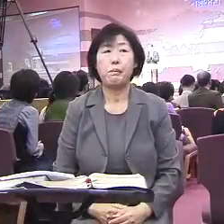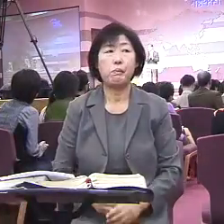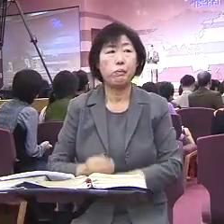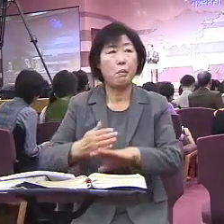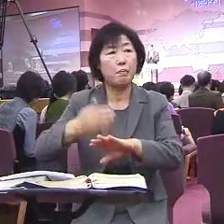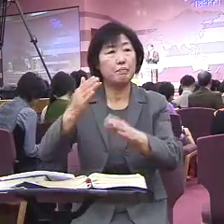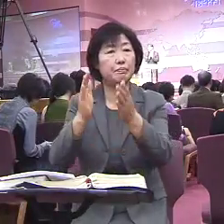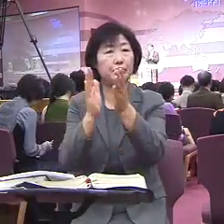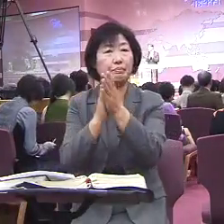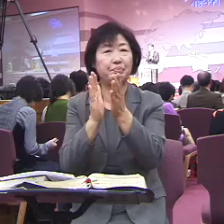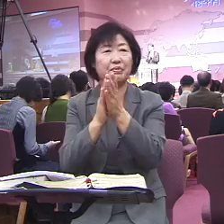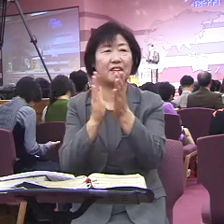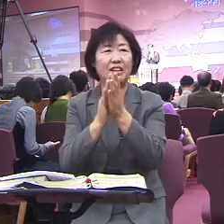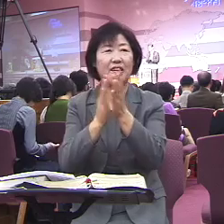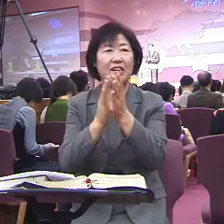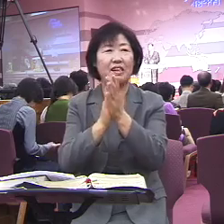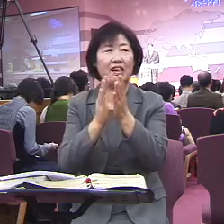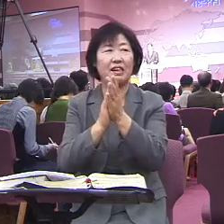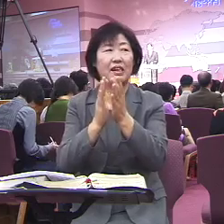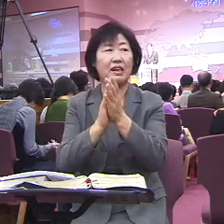감사합니다.